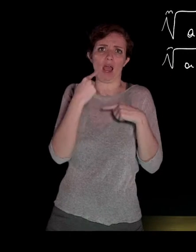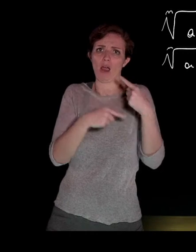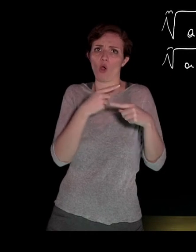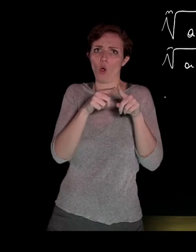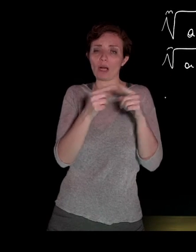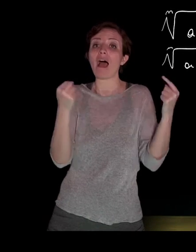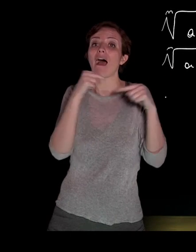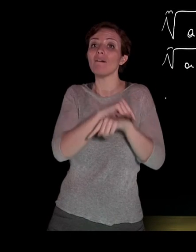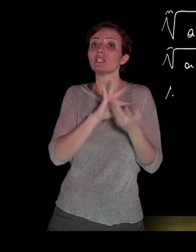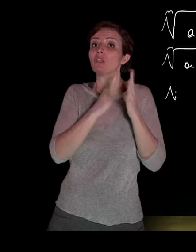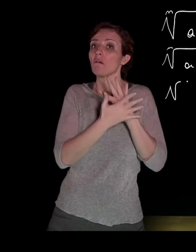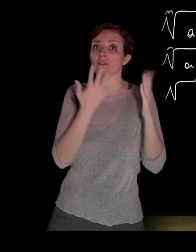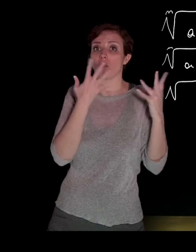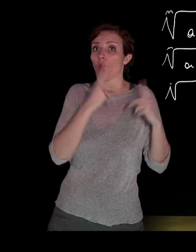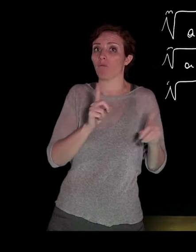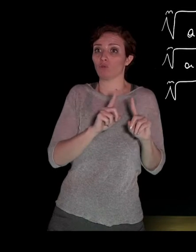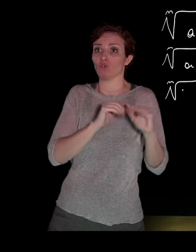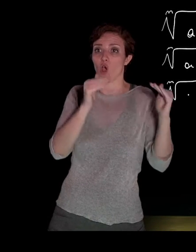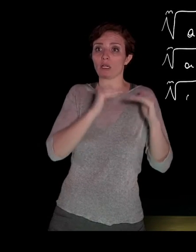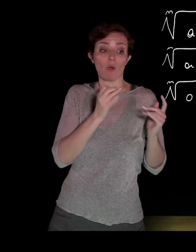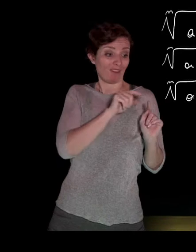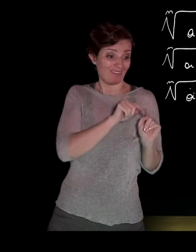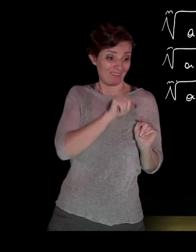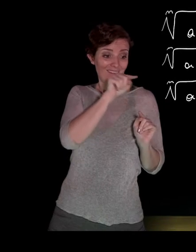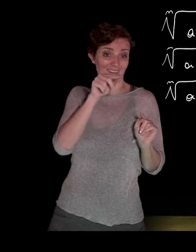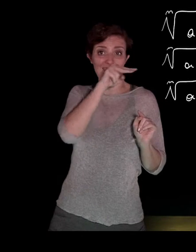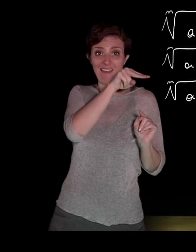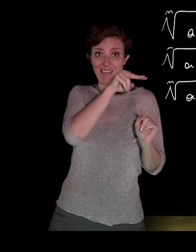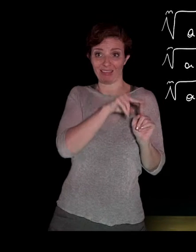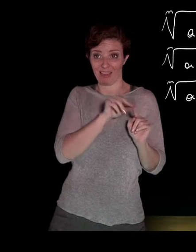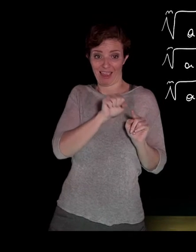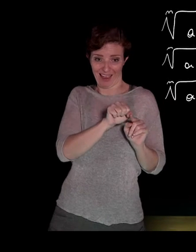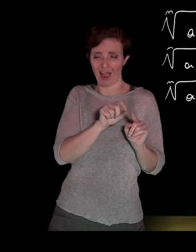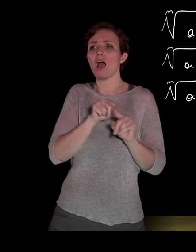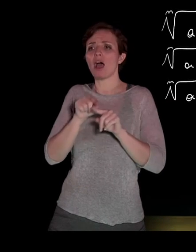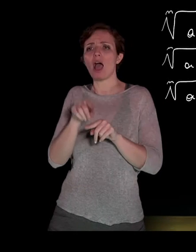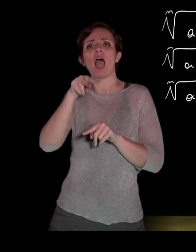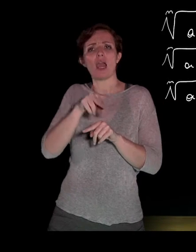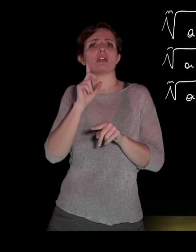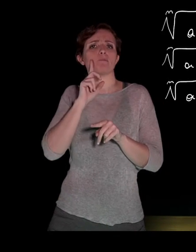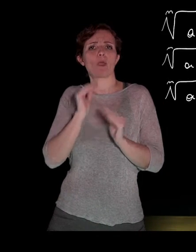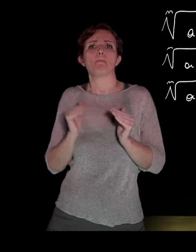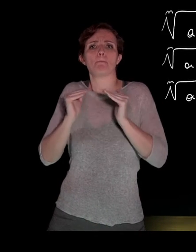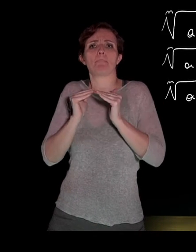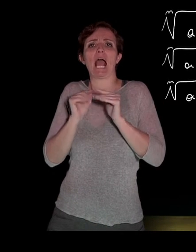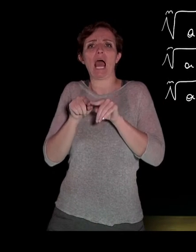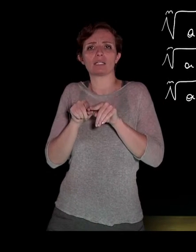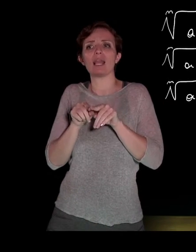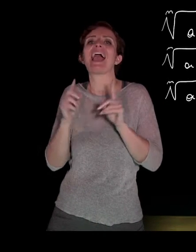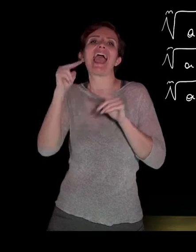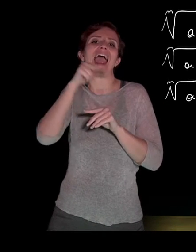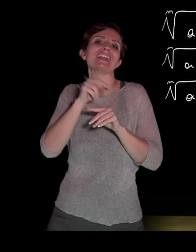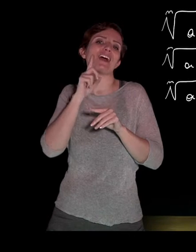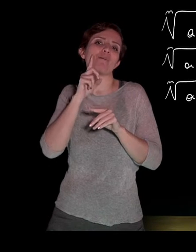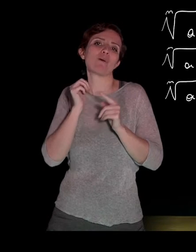non è invece vera nel caso in cui la radice ennesima dia abbia n pari sempre n ovviamente appartenente ai